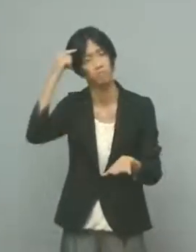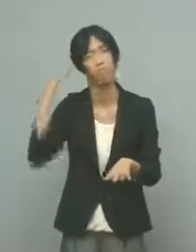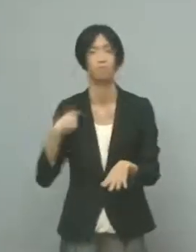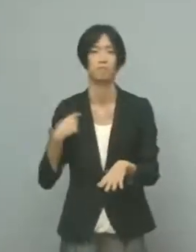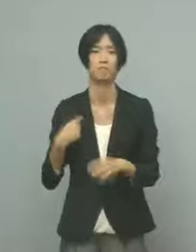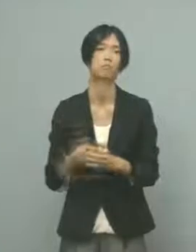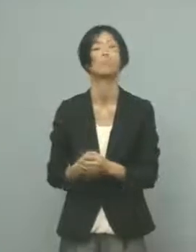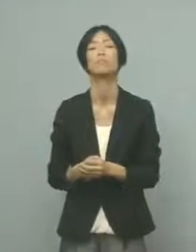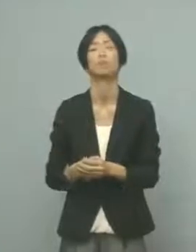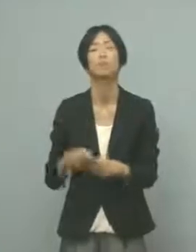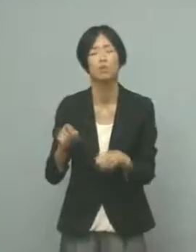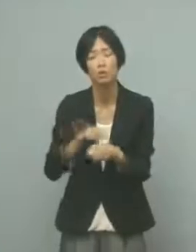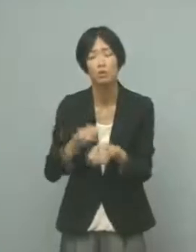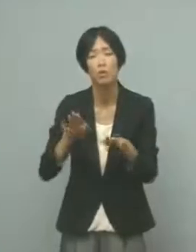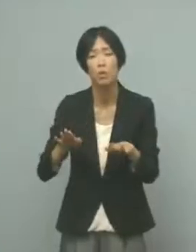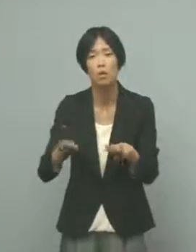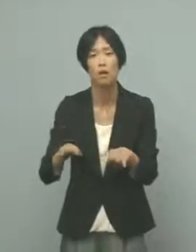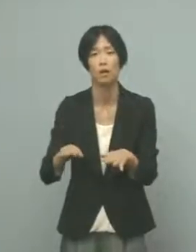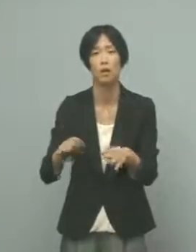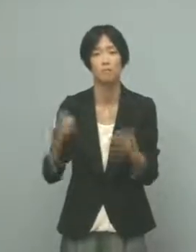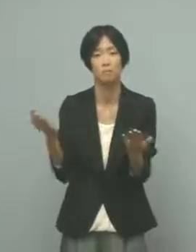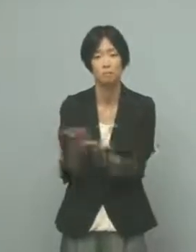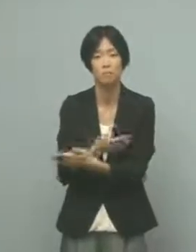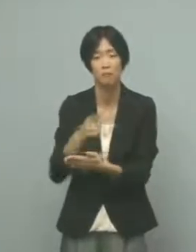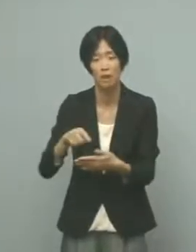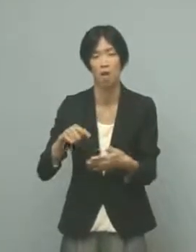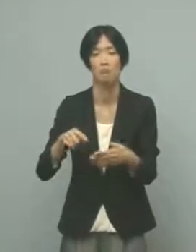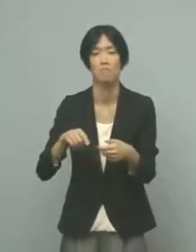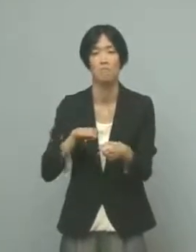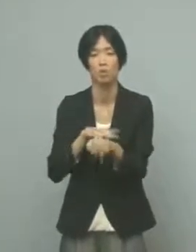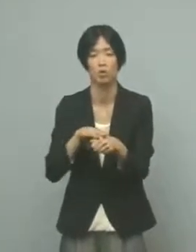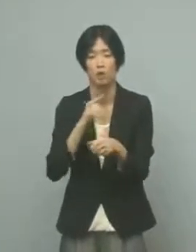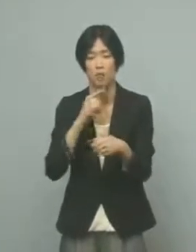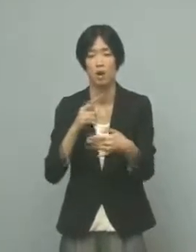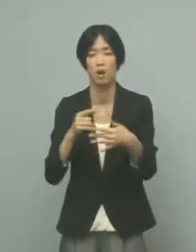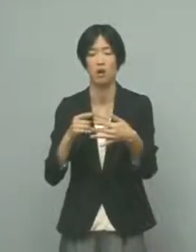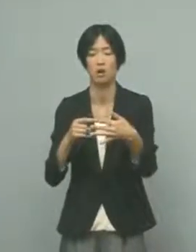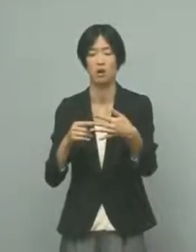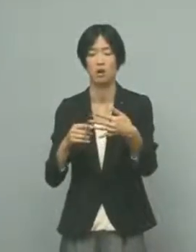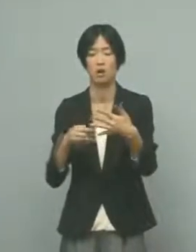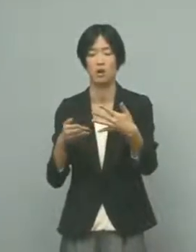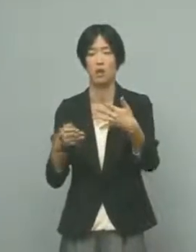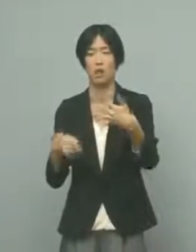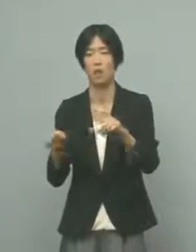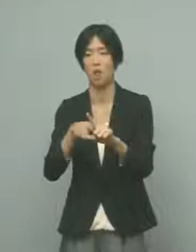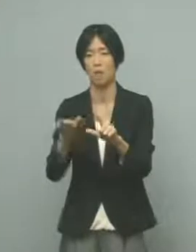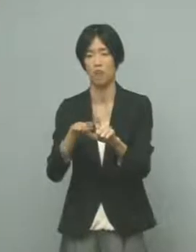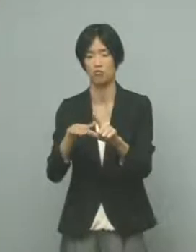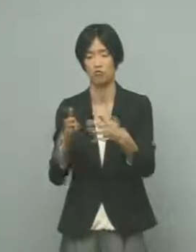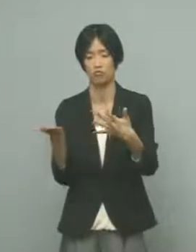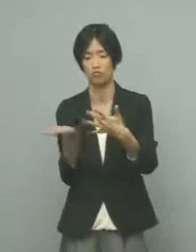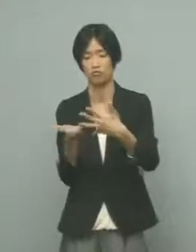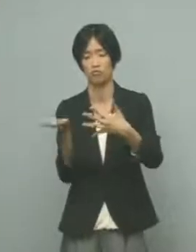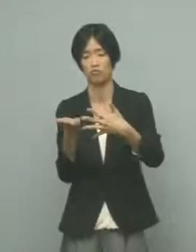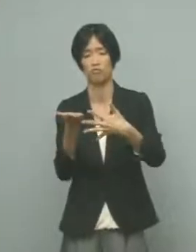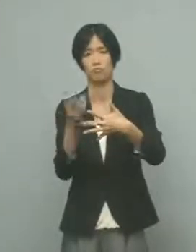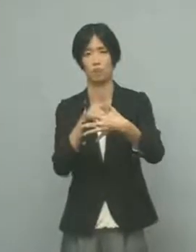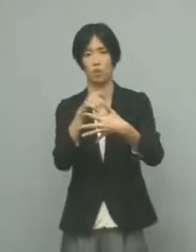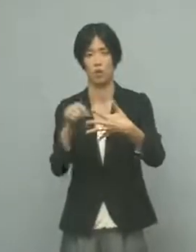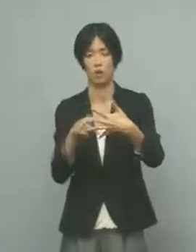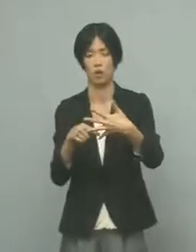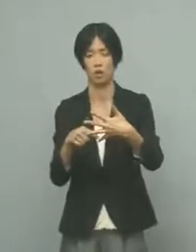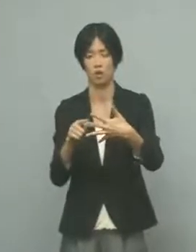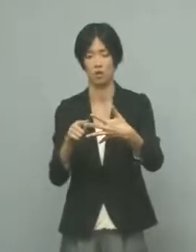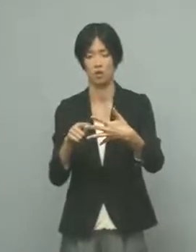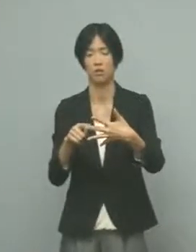定でポイントとなったレベル、そしてレベル4であれば避難開始だと、レベル3であれば